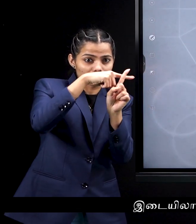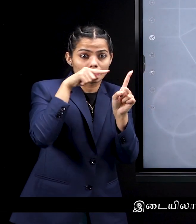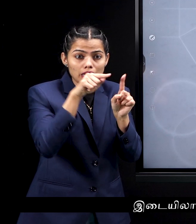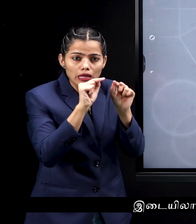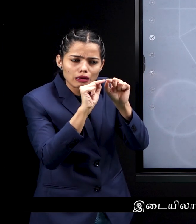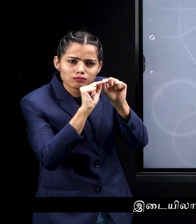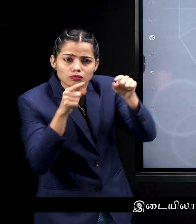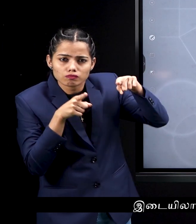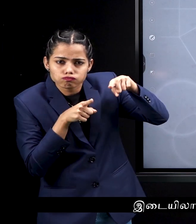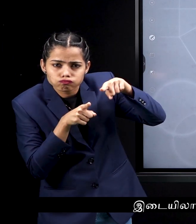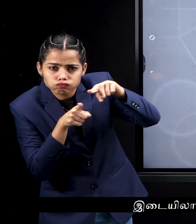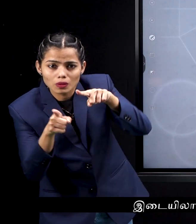கண்டறிந்து தீர்மானிக்கவும்.